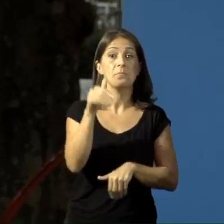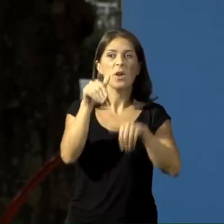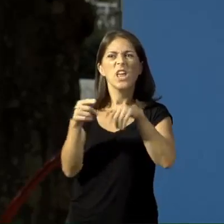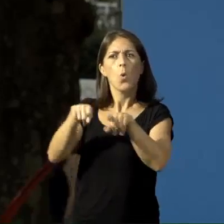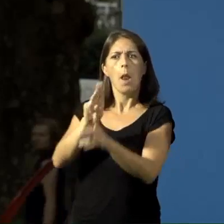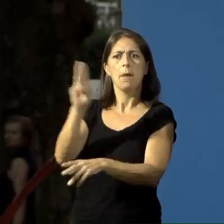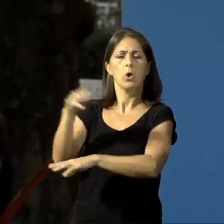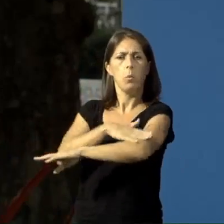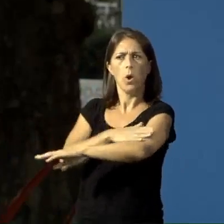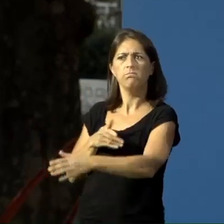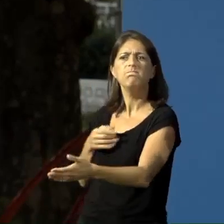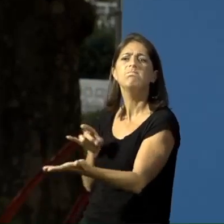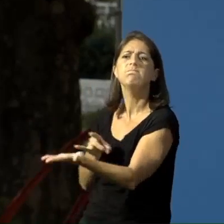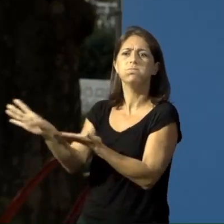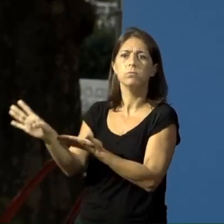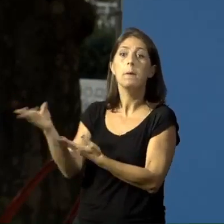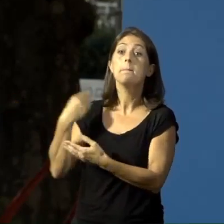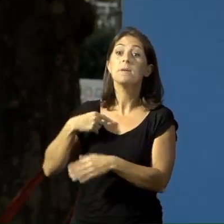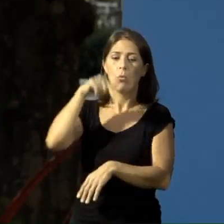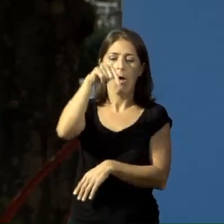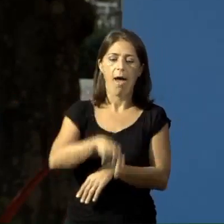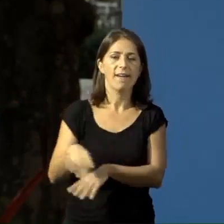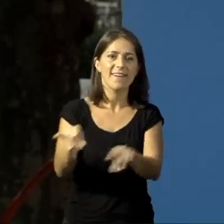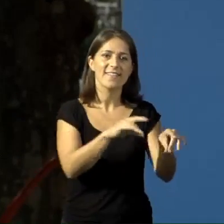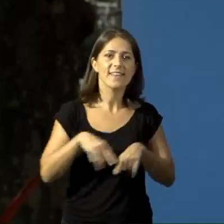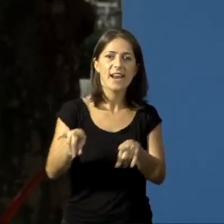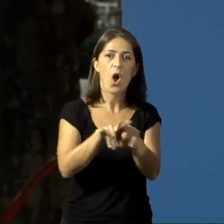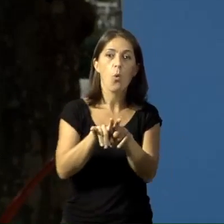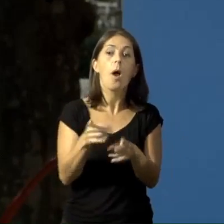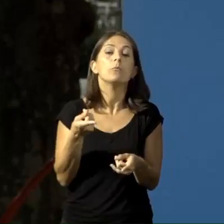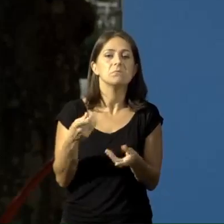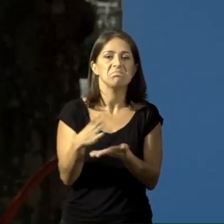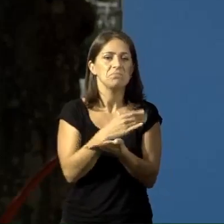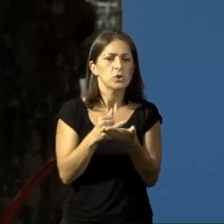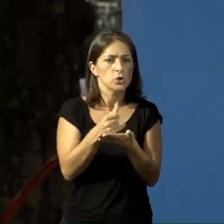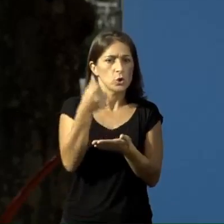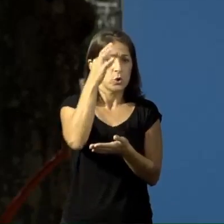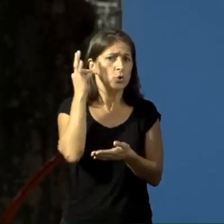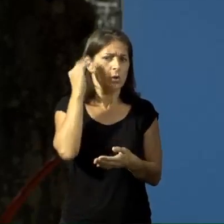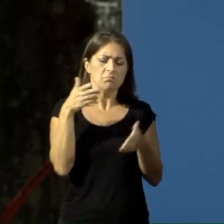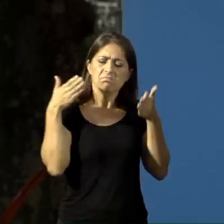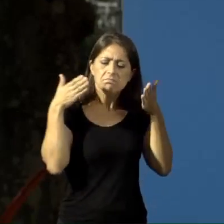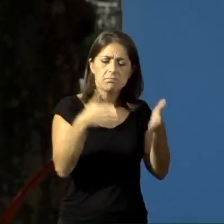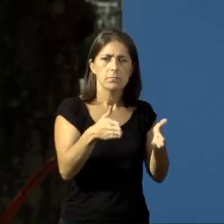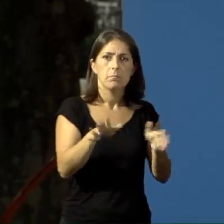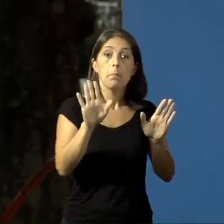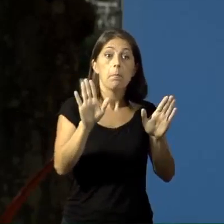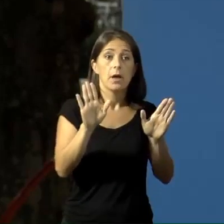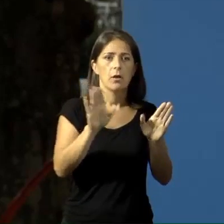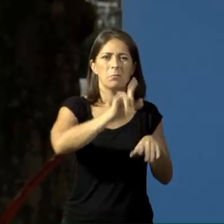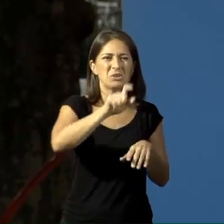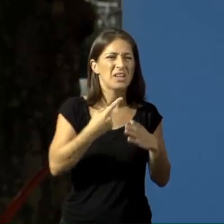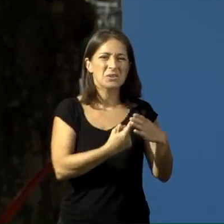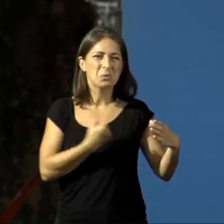Popular do goberno e facer da nosa terra un lugar para todas e para todos, sen excluir